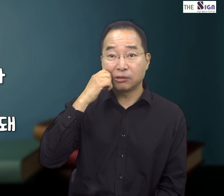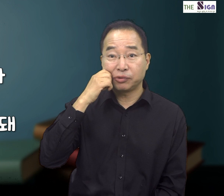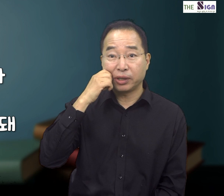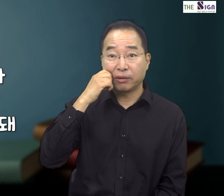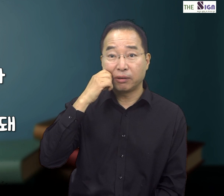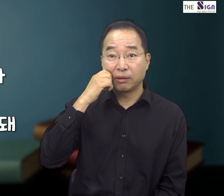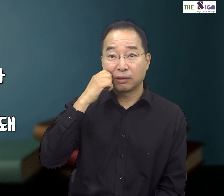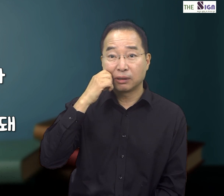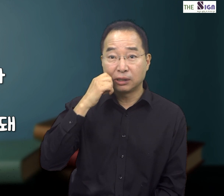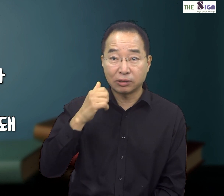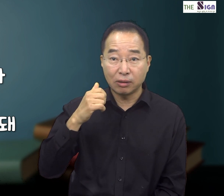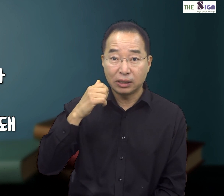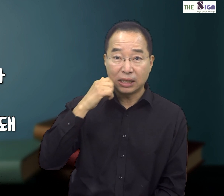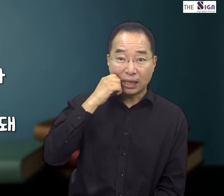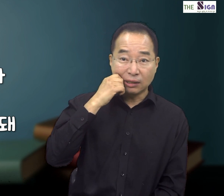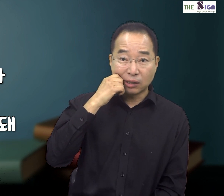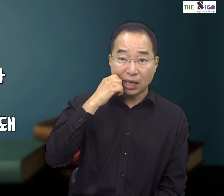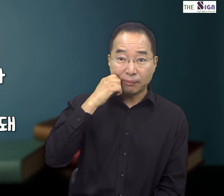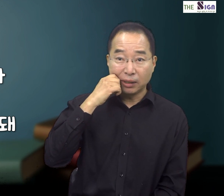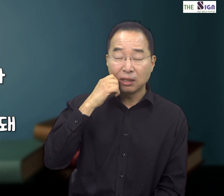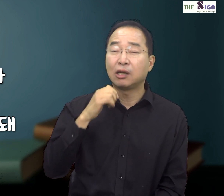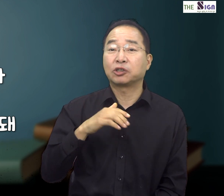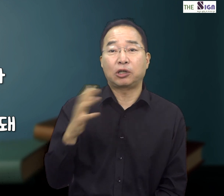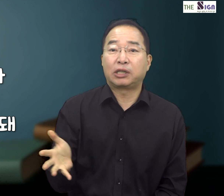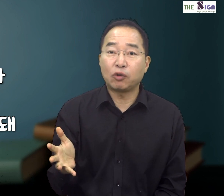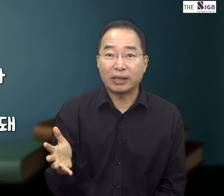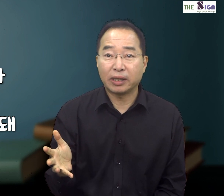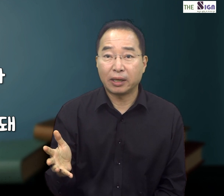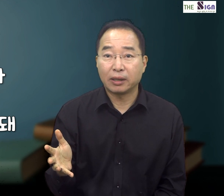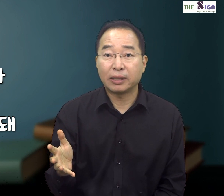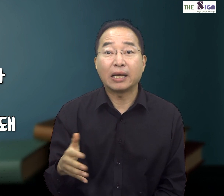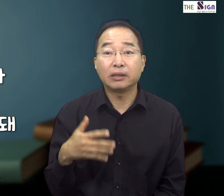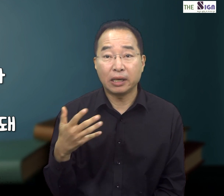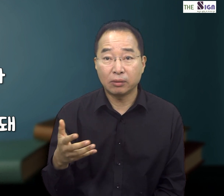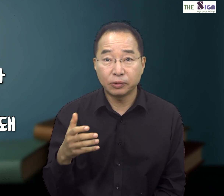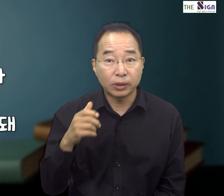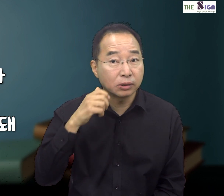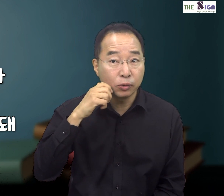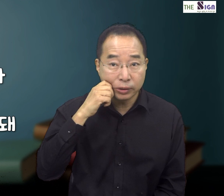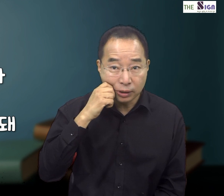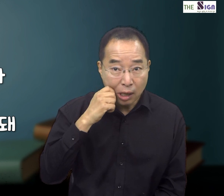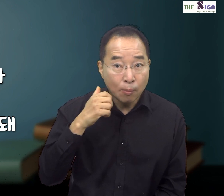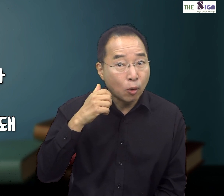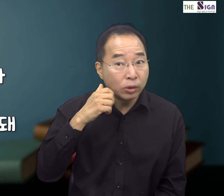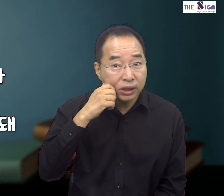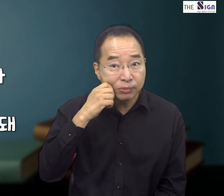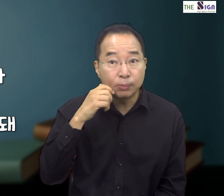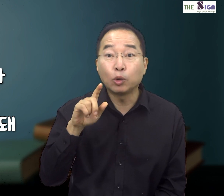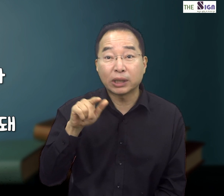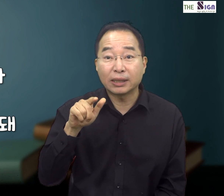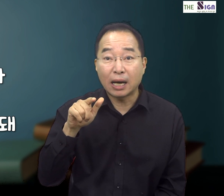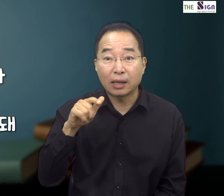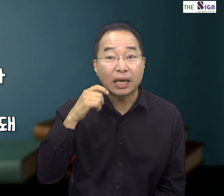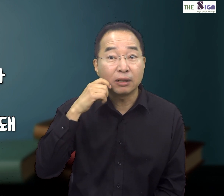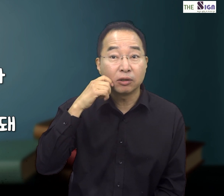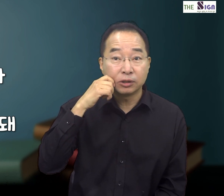주세요. 그래서 이렇게 하면 절대로 안 돼 라는 개념 속에서 이렇게 볼을 짚는 못하다 라는 걸